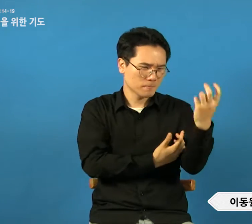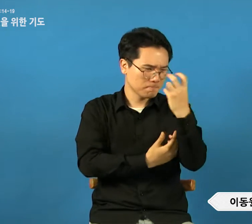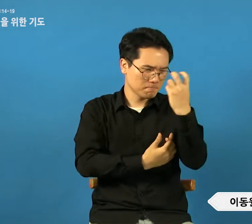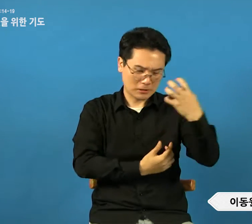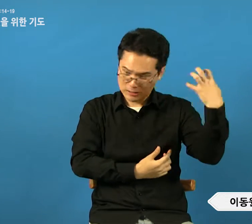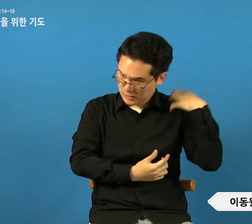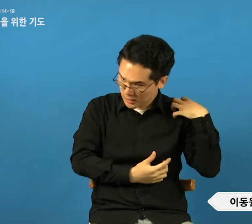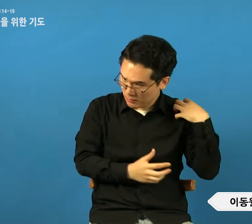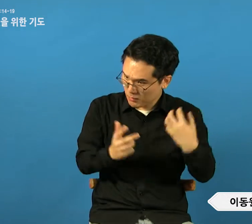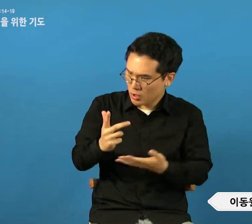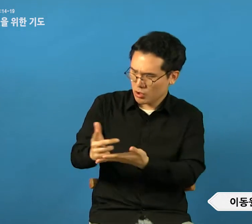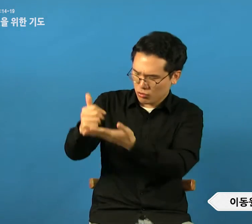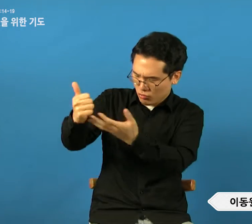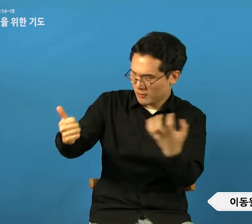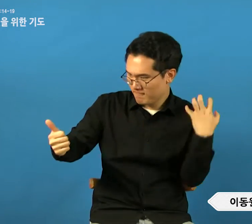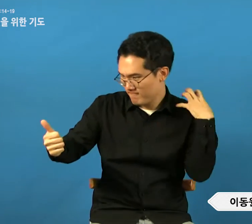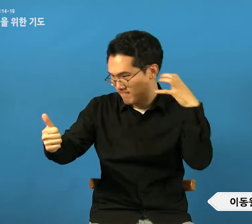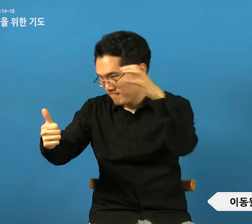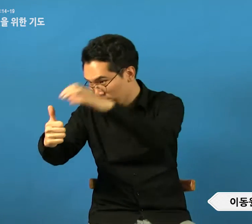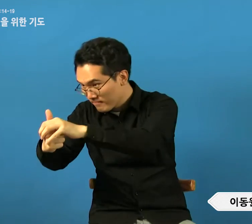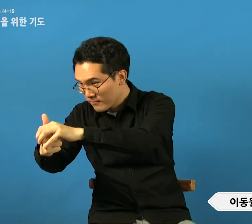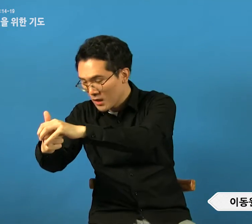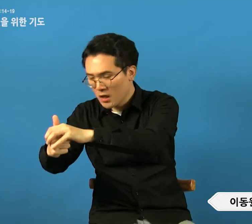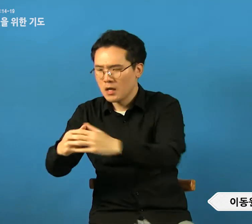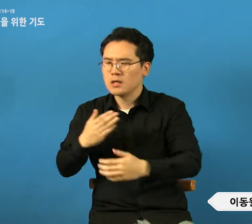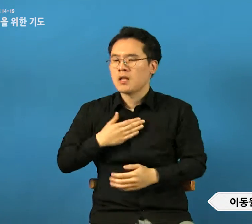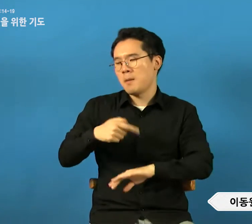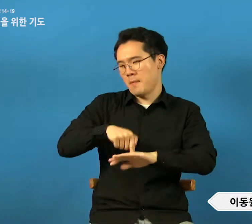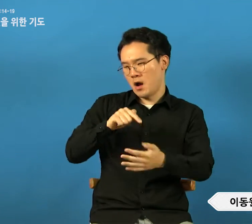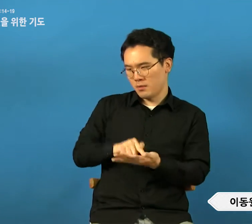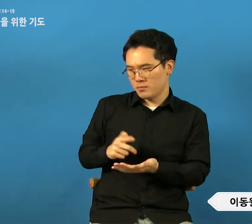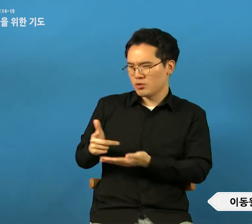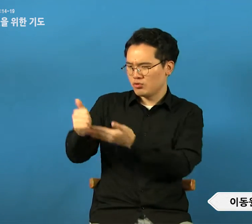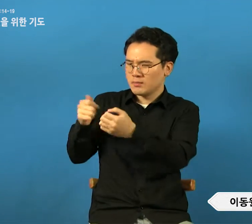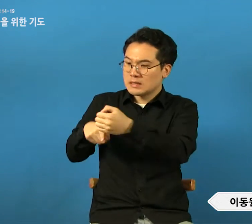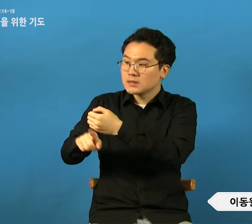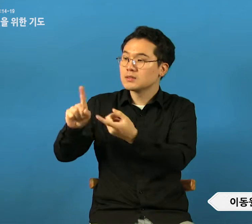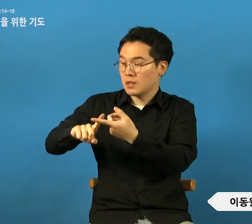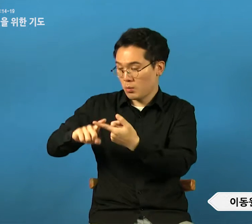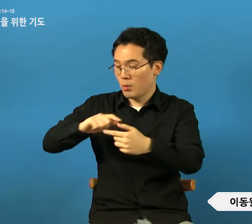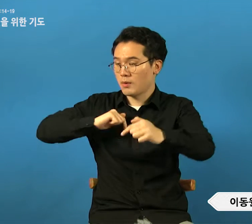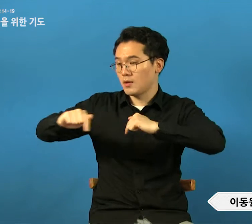마음을 주님의 뜻을 따라 다스려 줄 수는 없을까요?